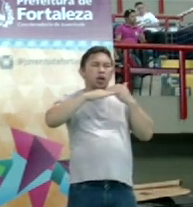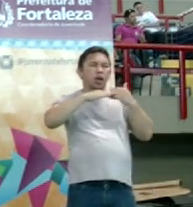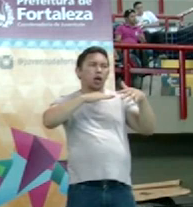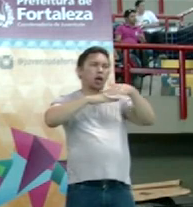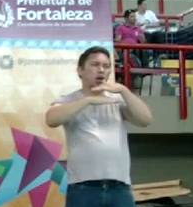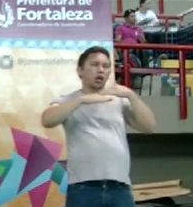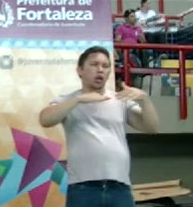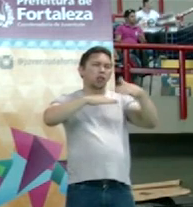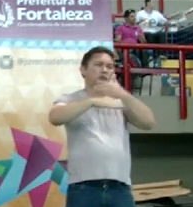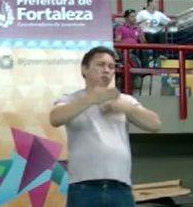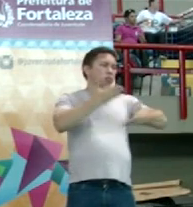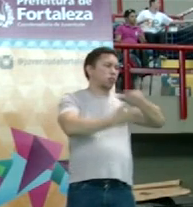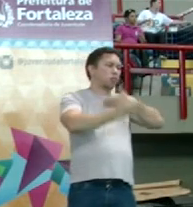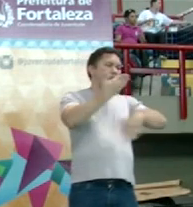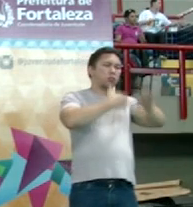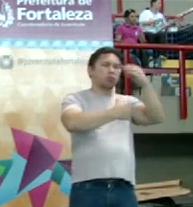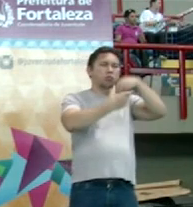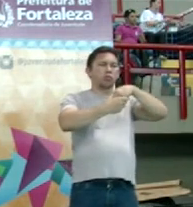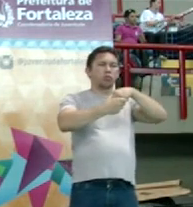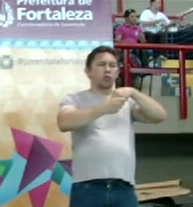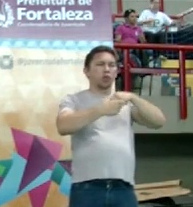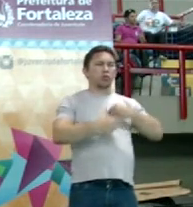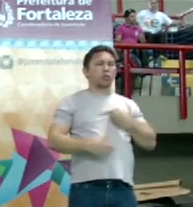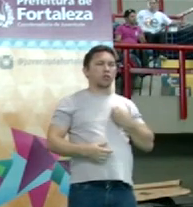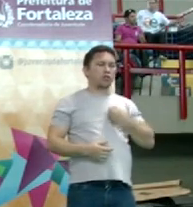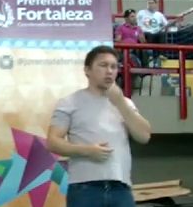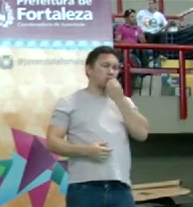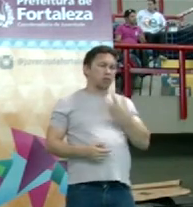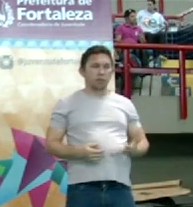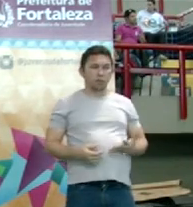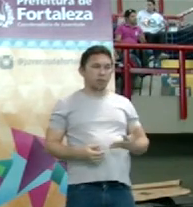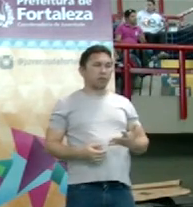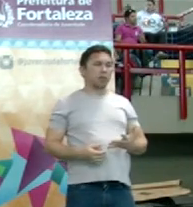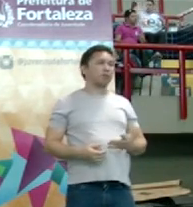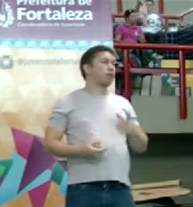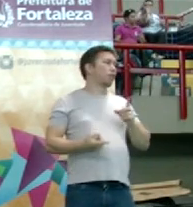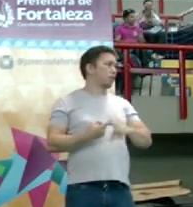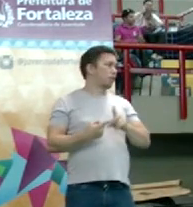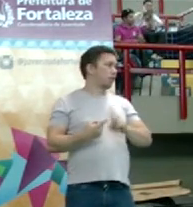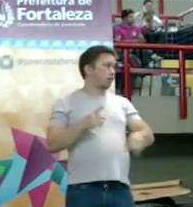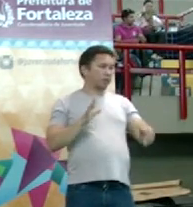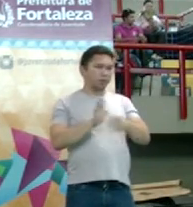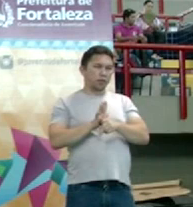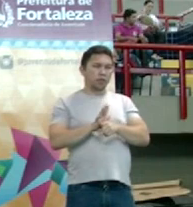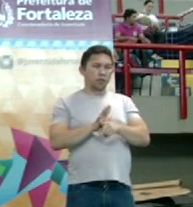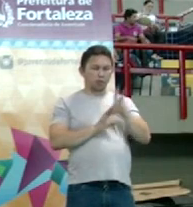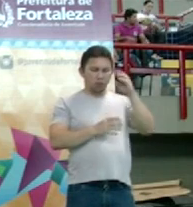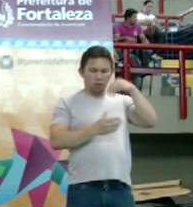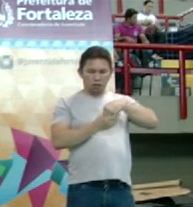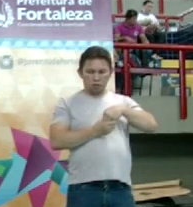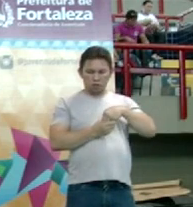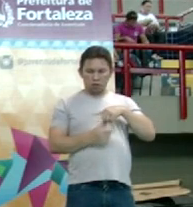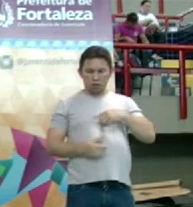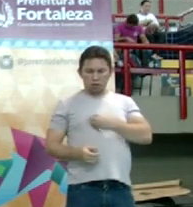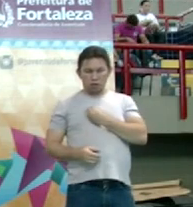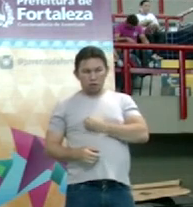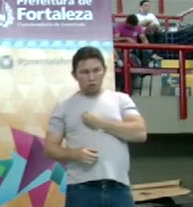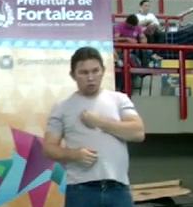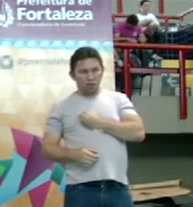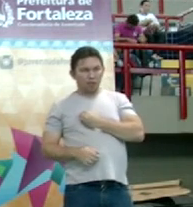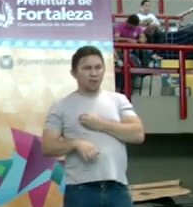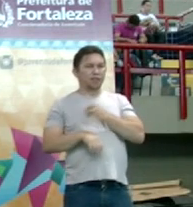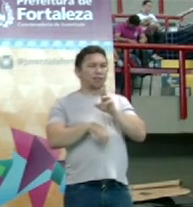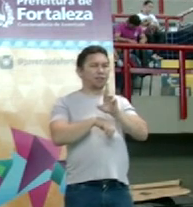nos meios interativos sociais. Em nosso estado, temos nosso sotaque. É